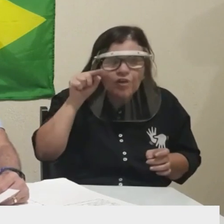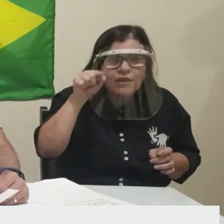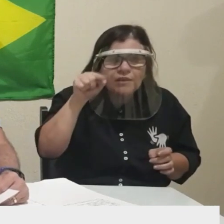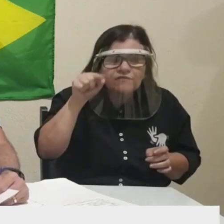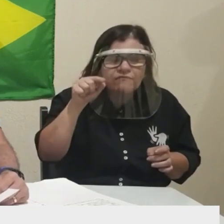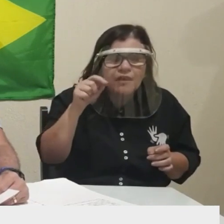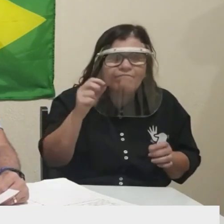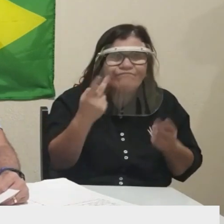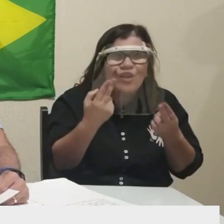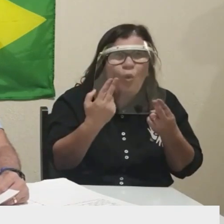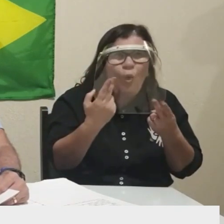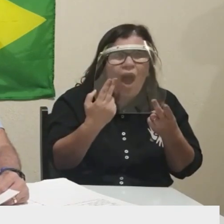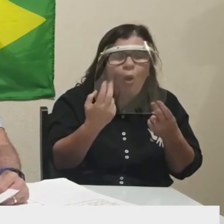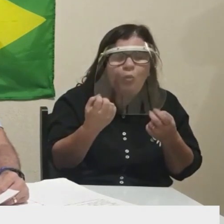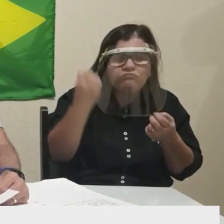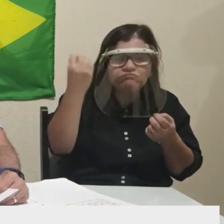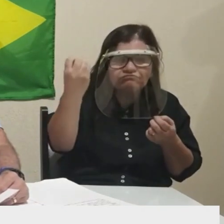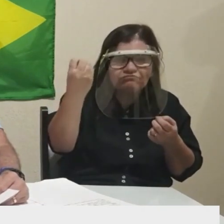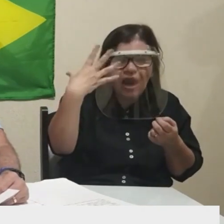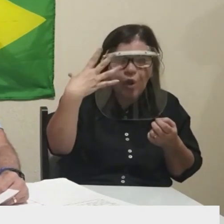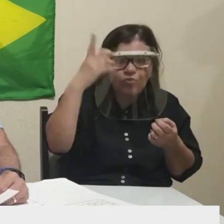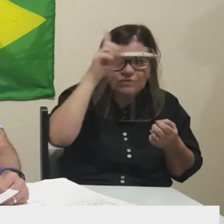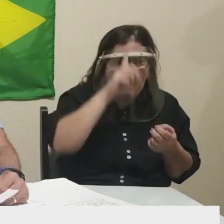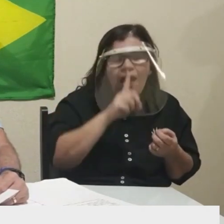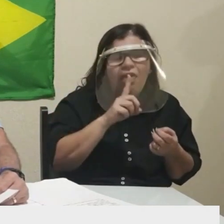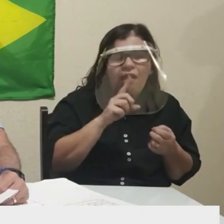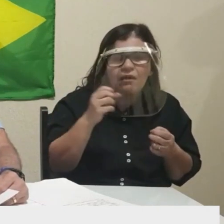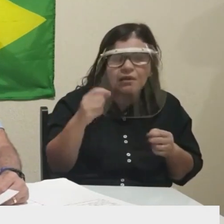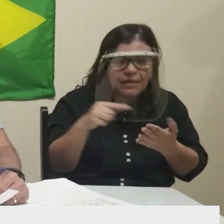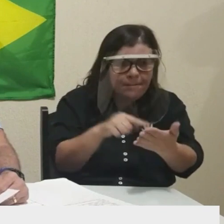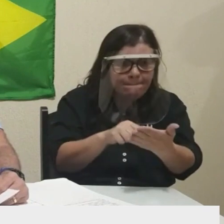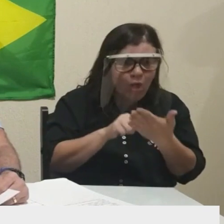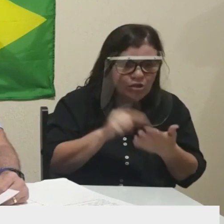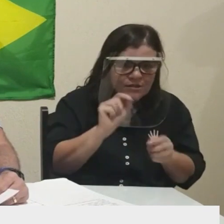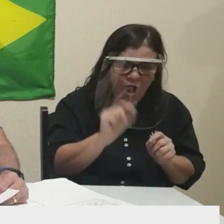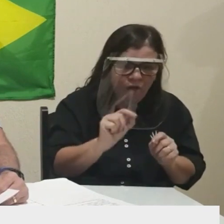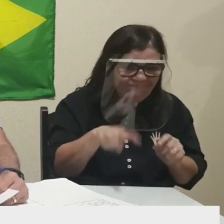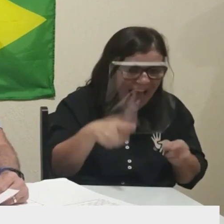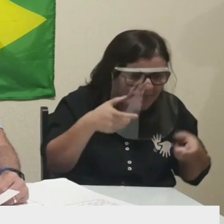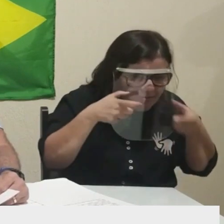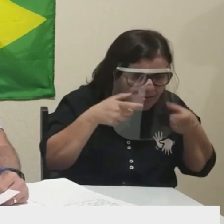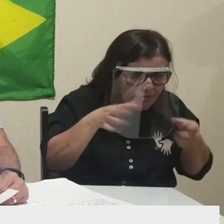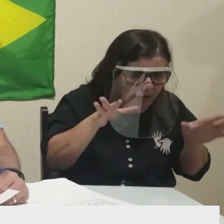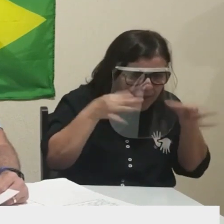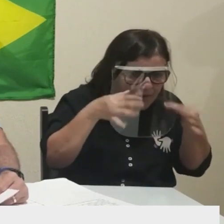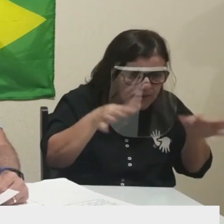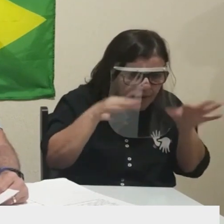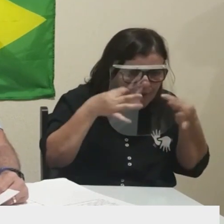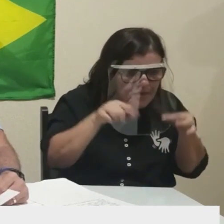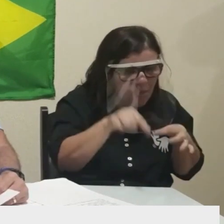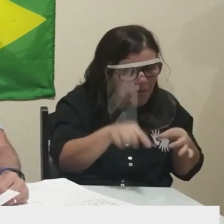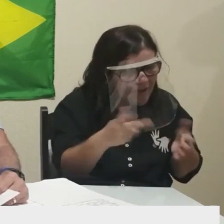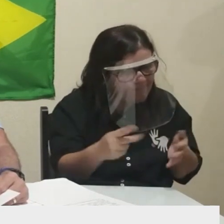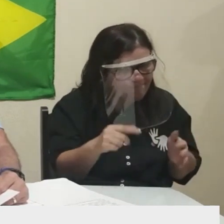errada. Olha, pessoal, um conselho aqui, não entre nessa. Não tem. A chance de dar certo para vocês é próxima de